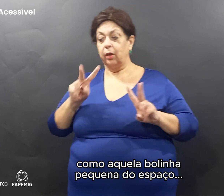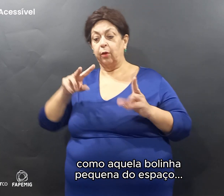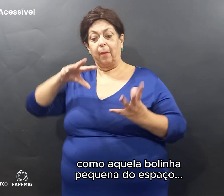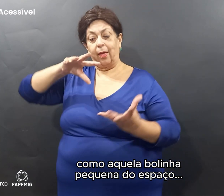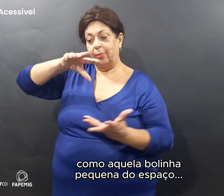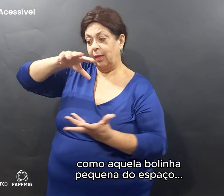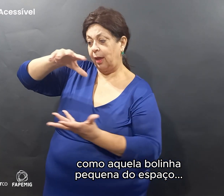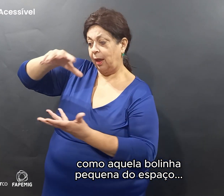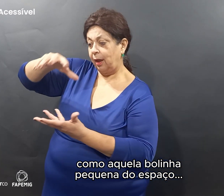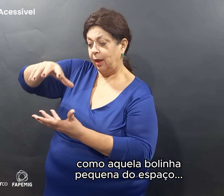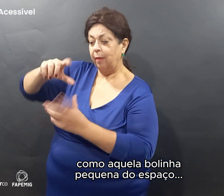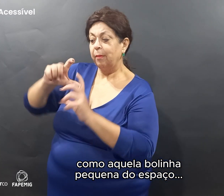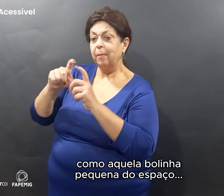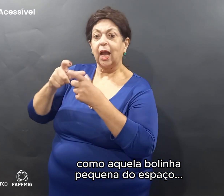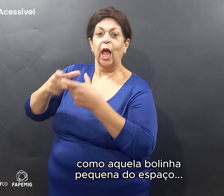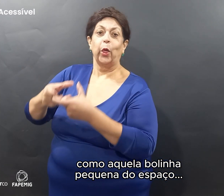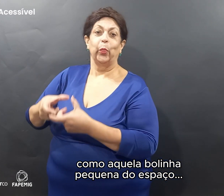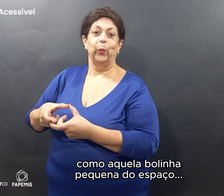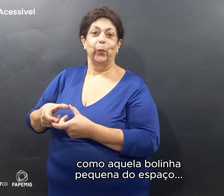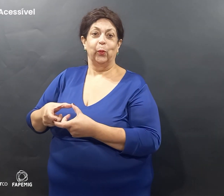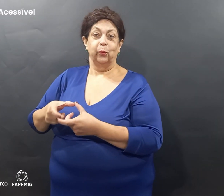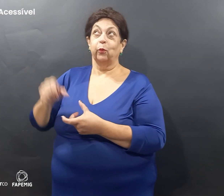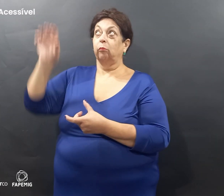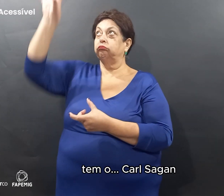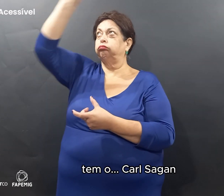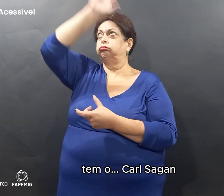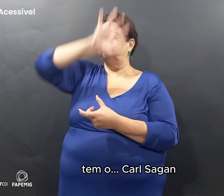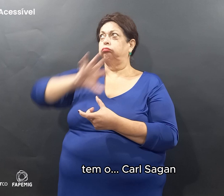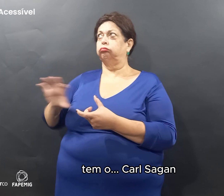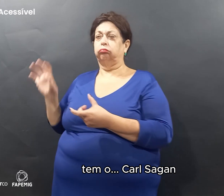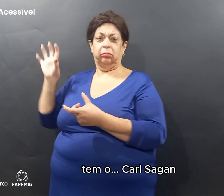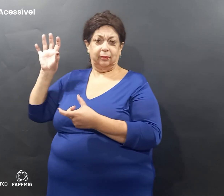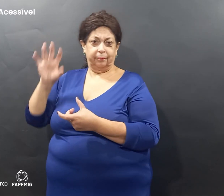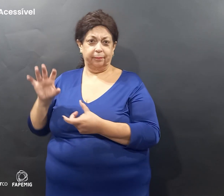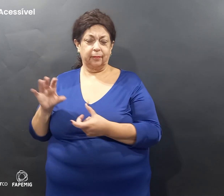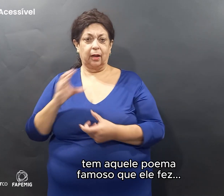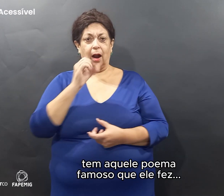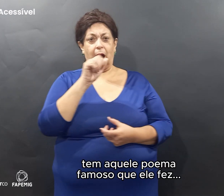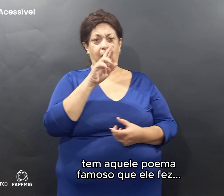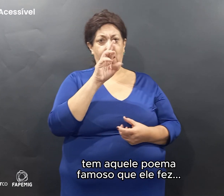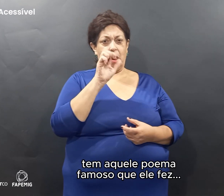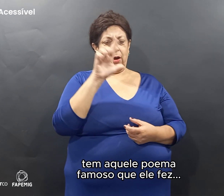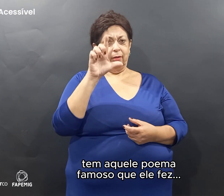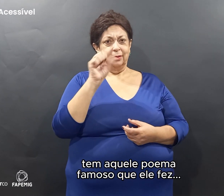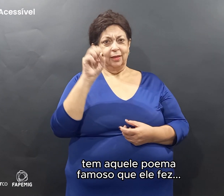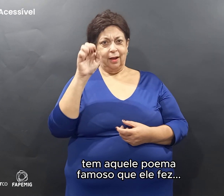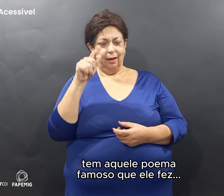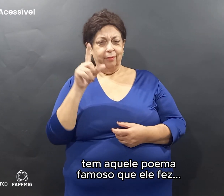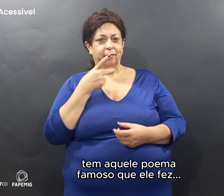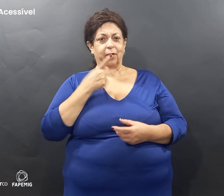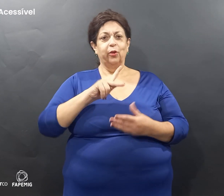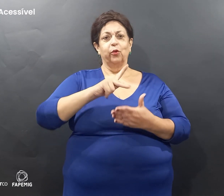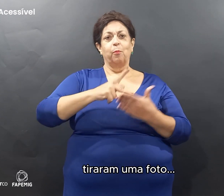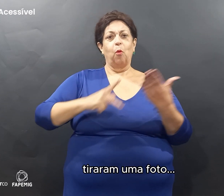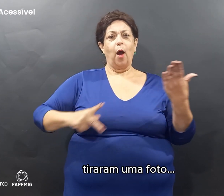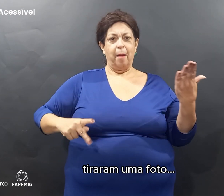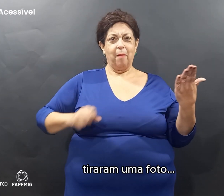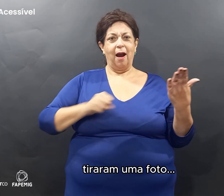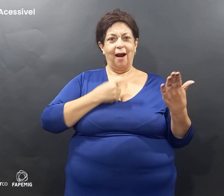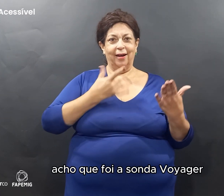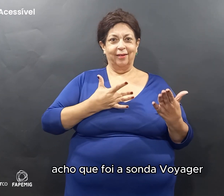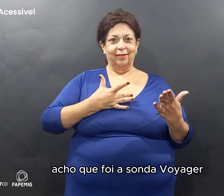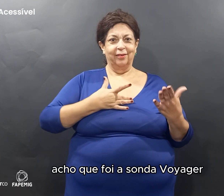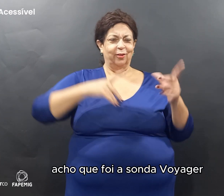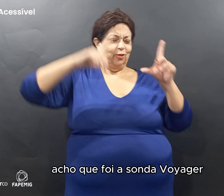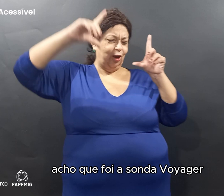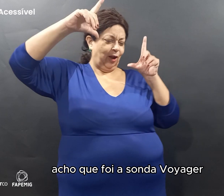ali como aquela bolinha pequena do espaço, né? Tem o Carl Sagan, tem aquele poema famoso que ele fez, tiraram uma